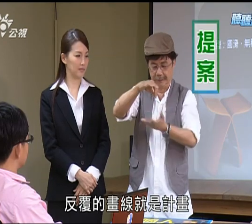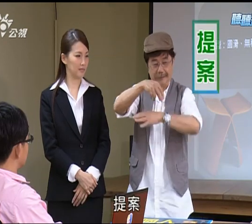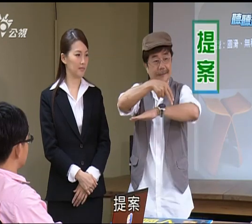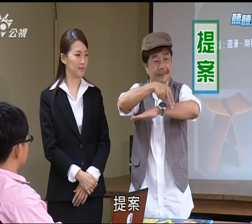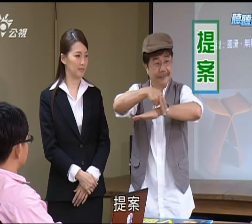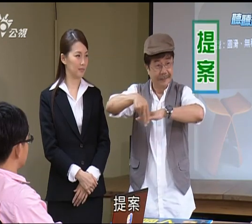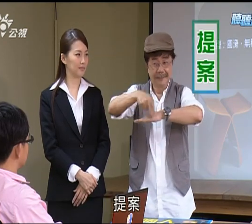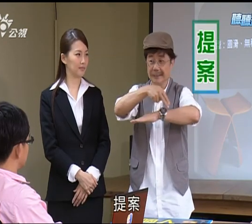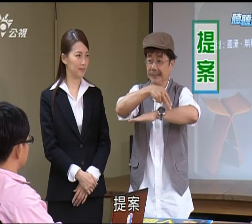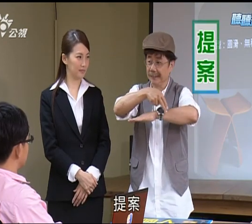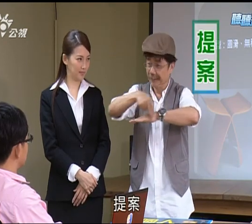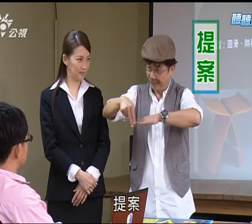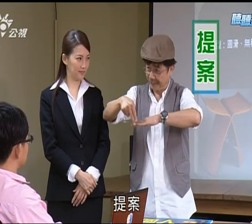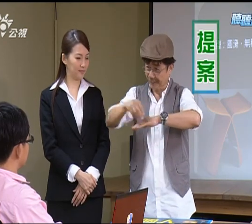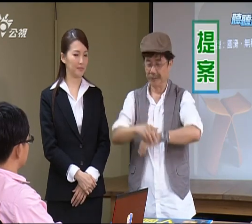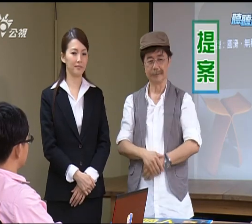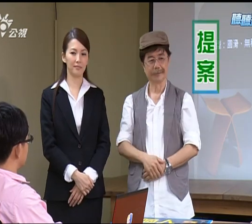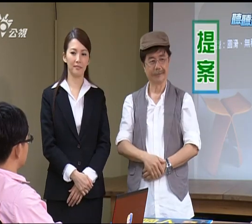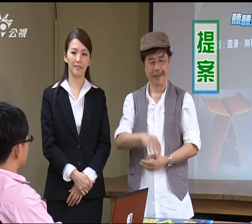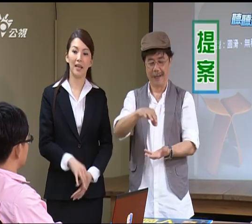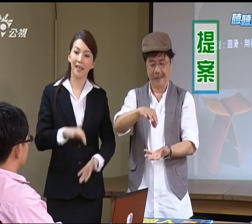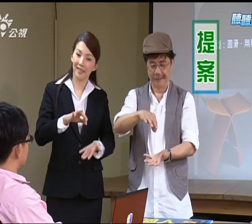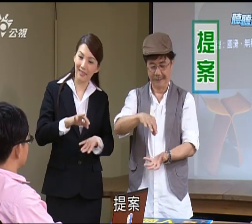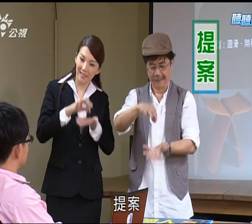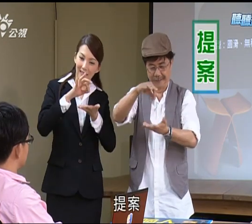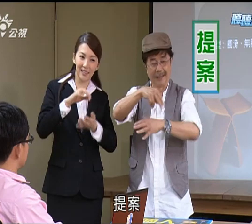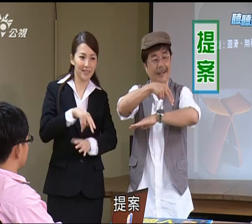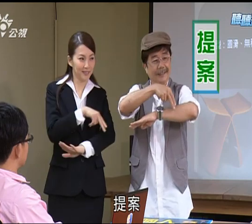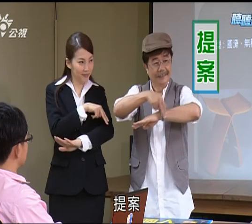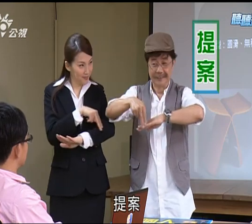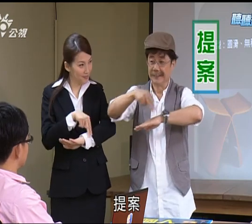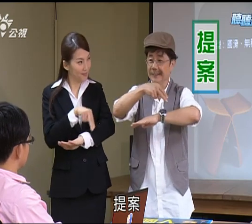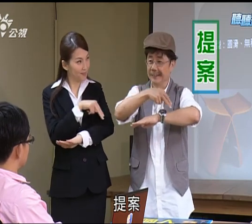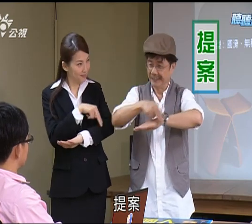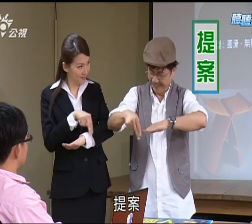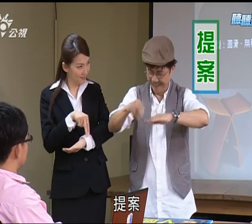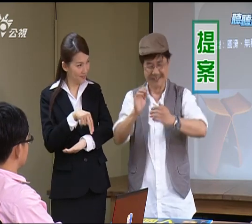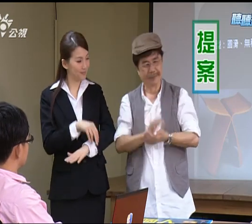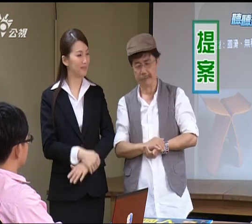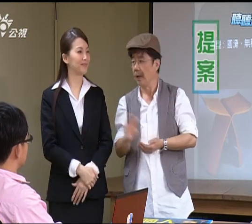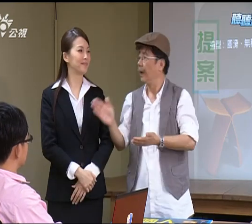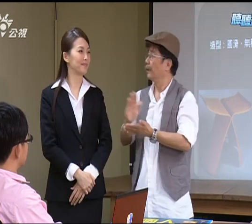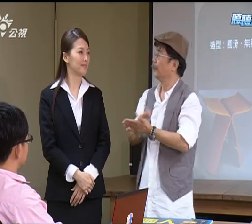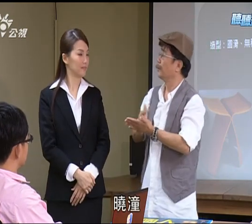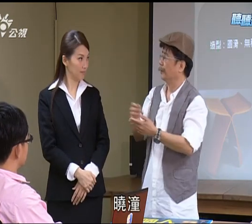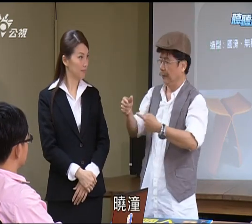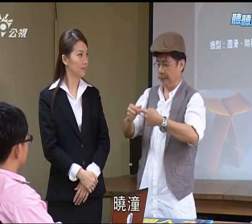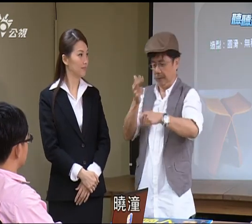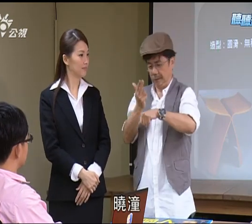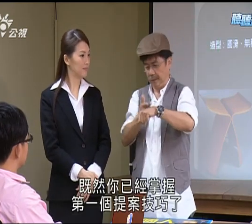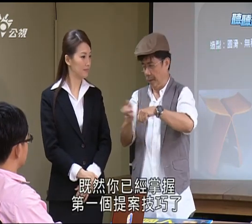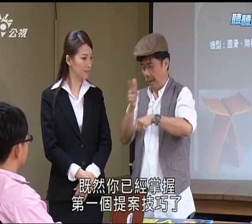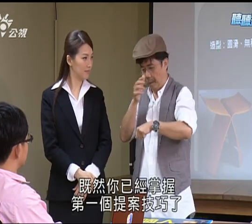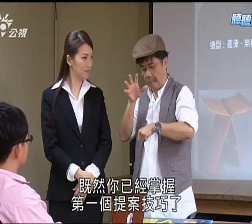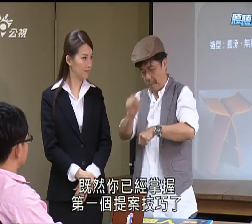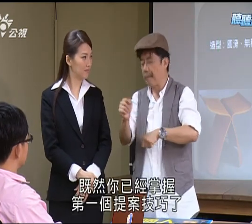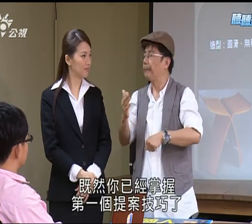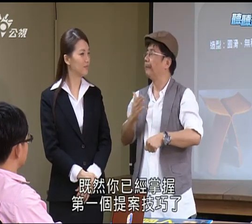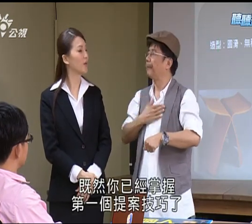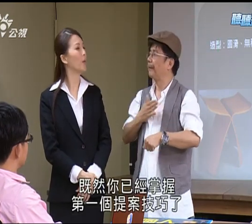提案， 提案。 小童啊，既然你已经掌握第一个提